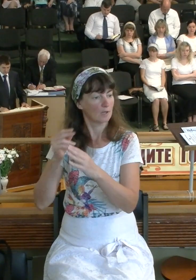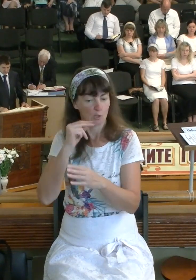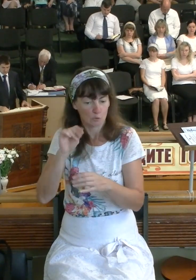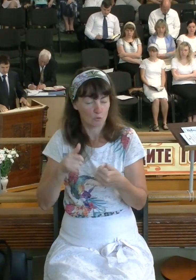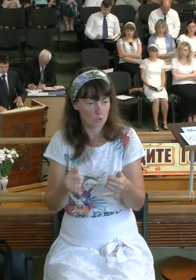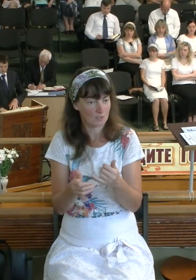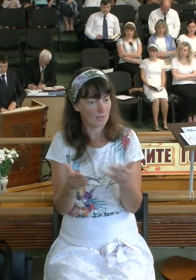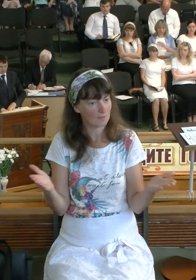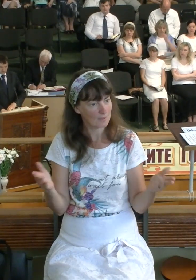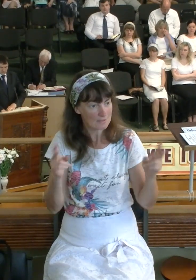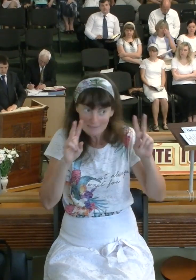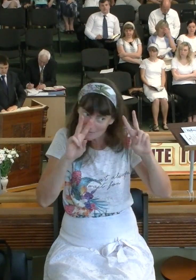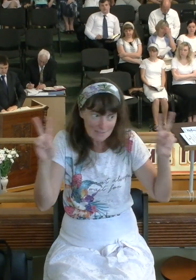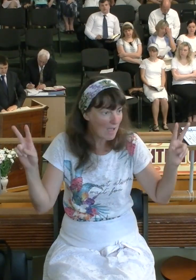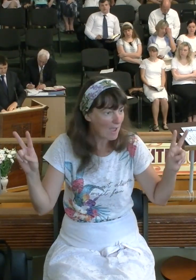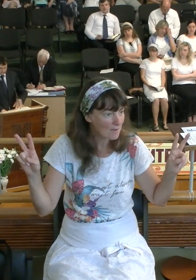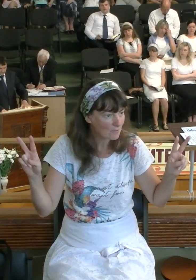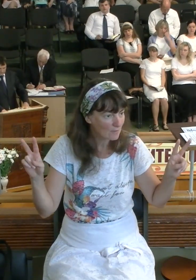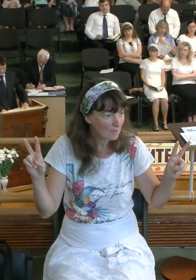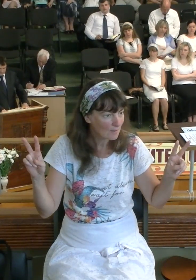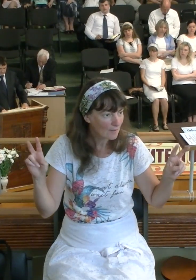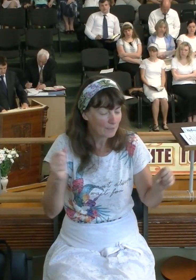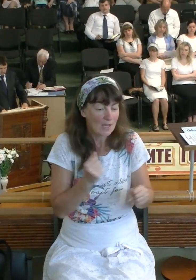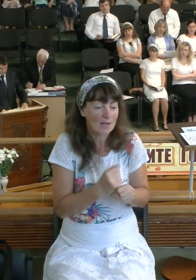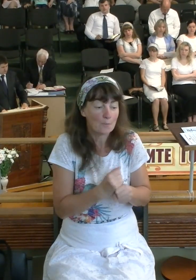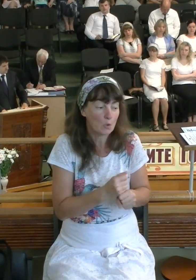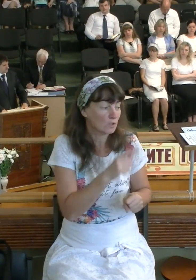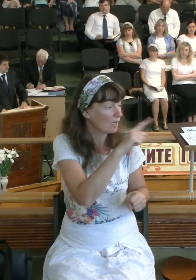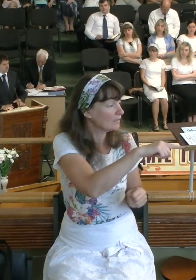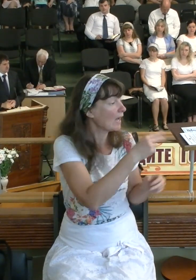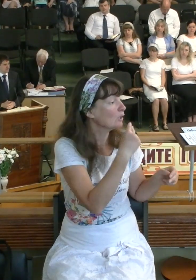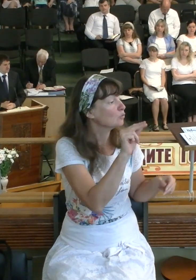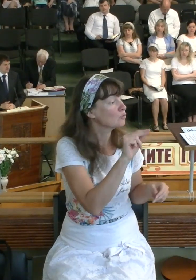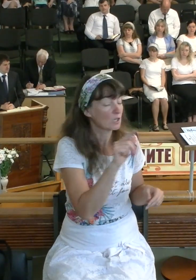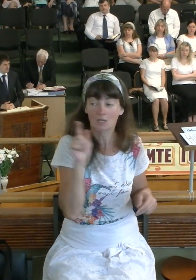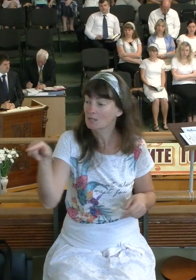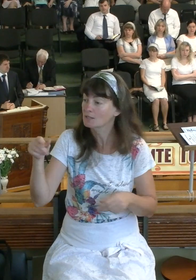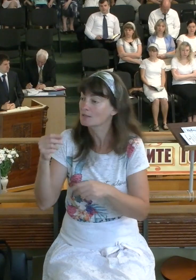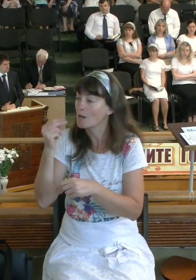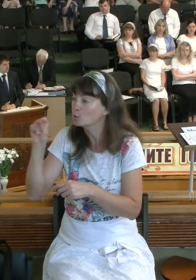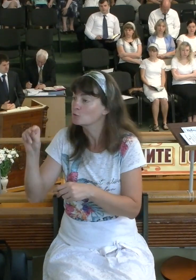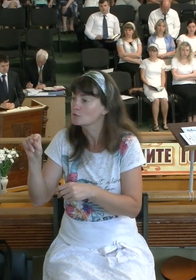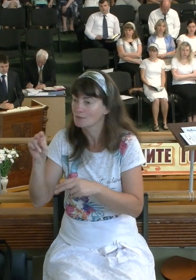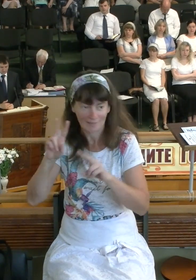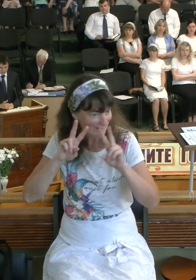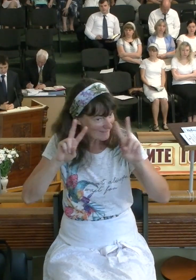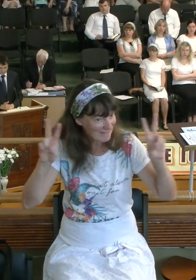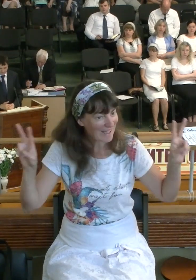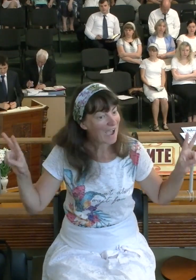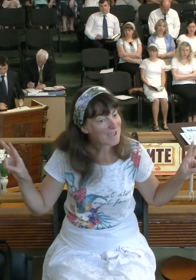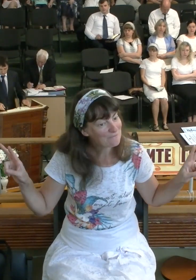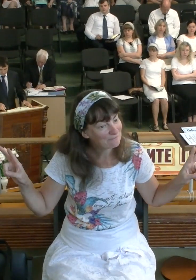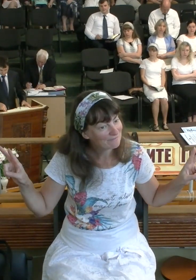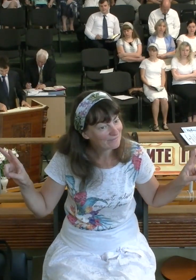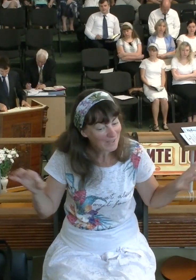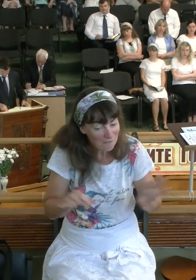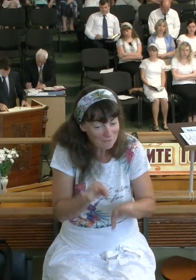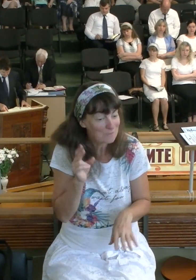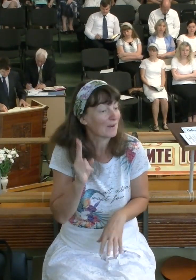кажется намного лучше, намного полезнее, намного выше оплачиваемой, и мы думаем, что это хорошо,